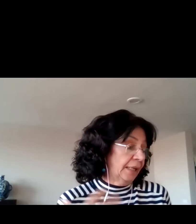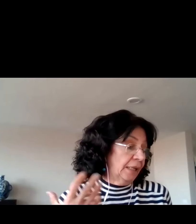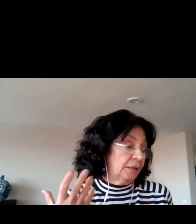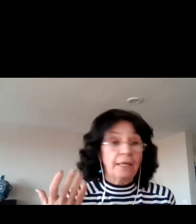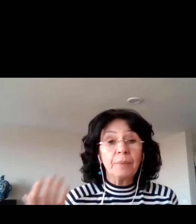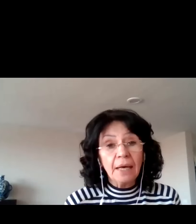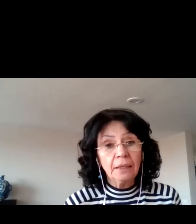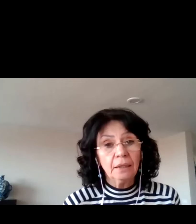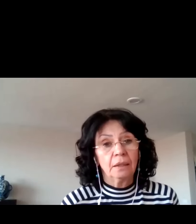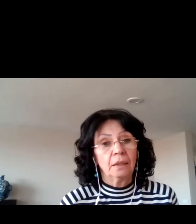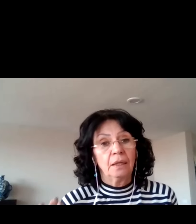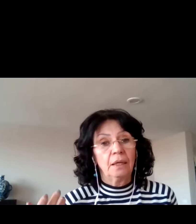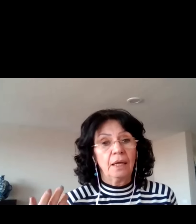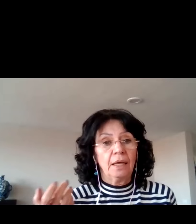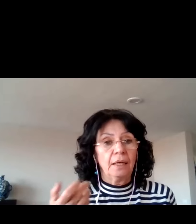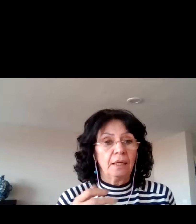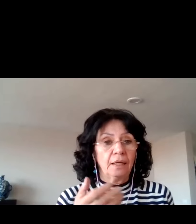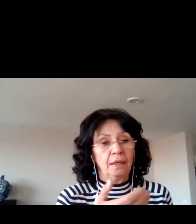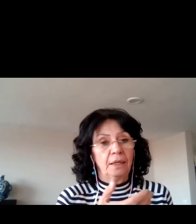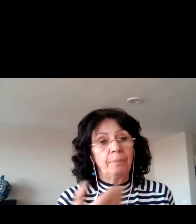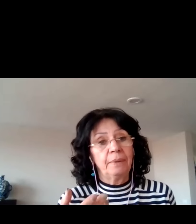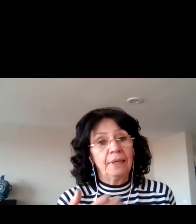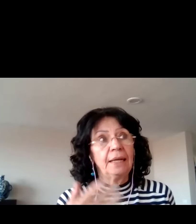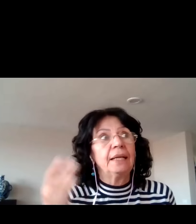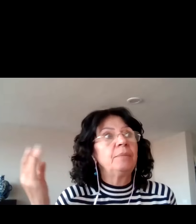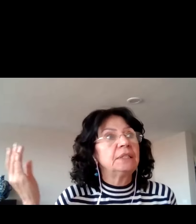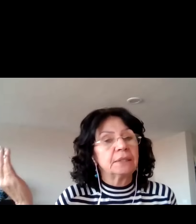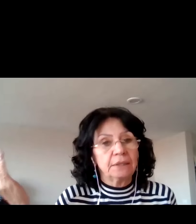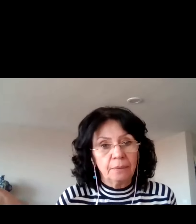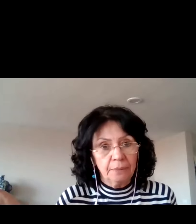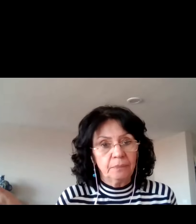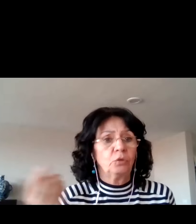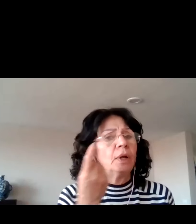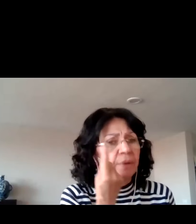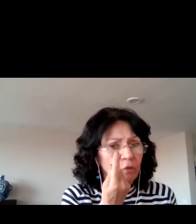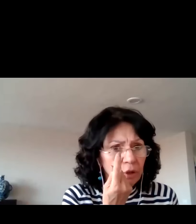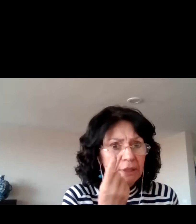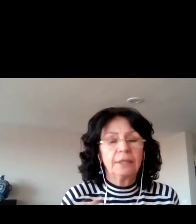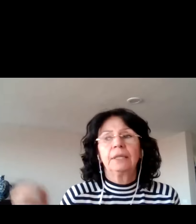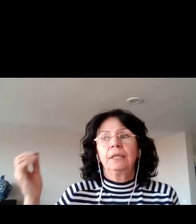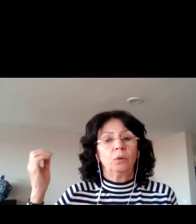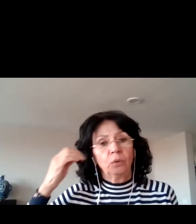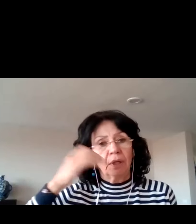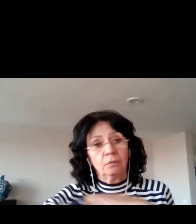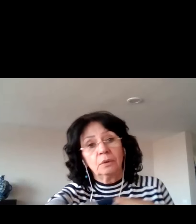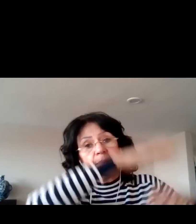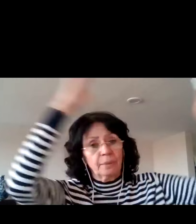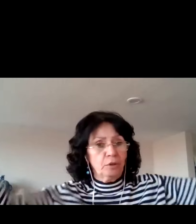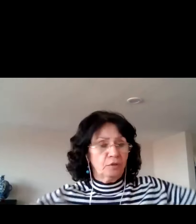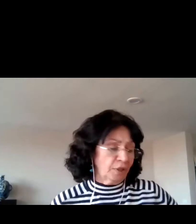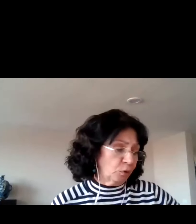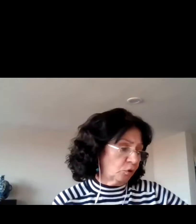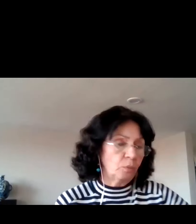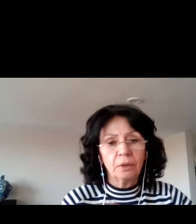hacia, también el área administrativa es una persona, no hay un